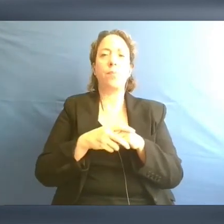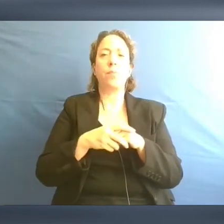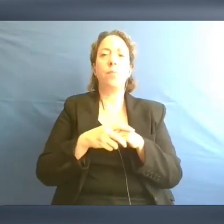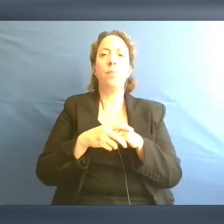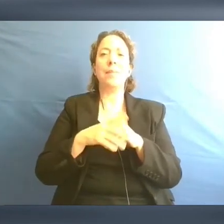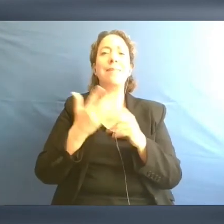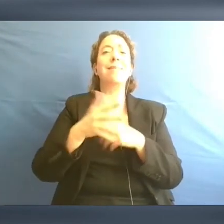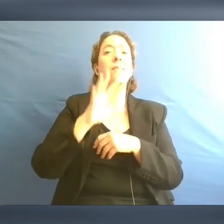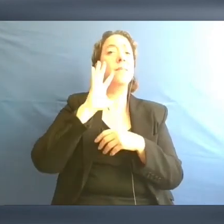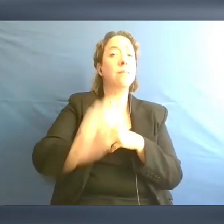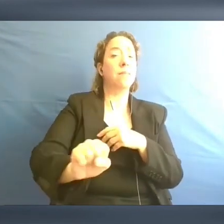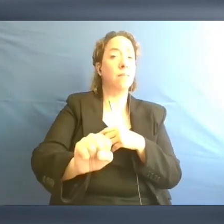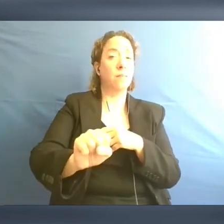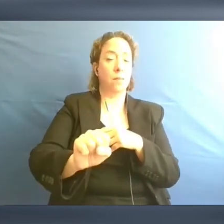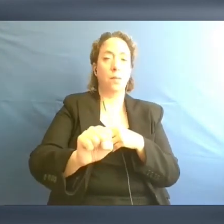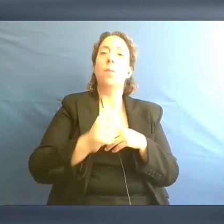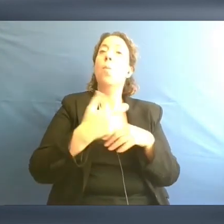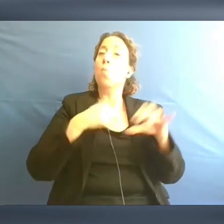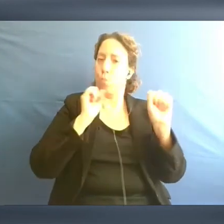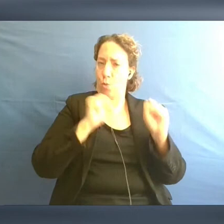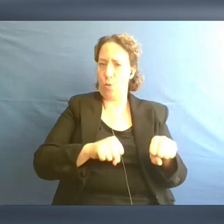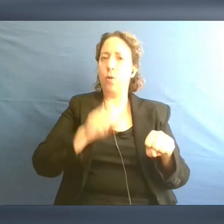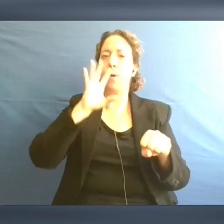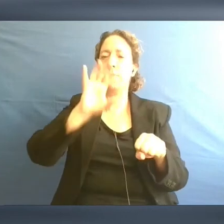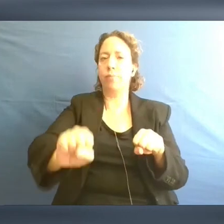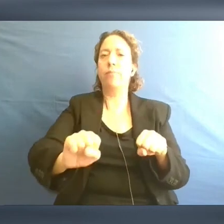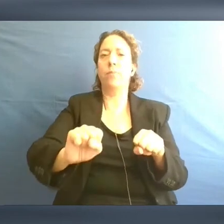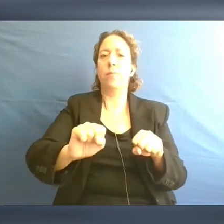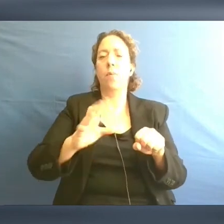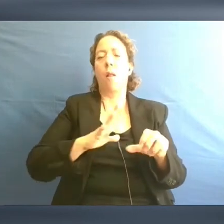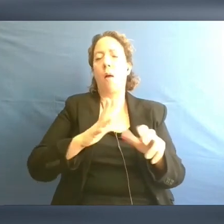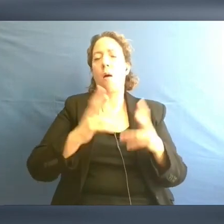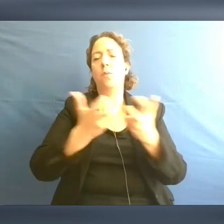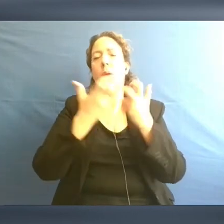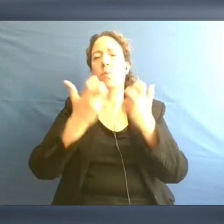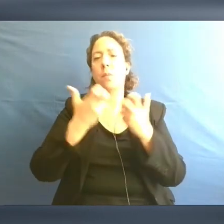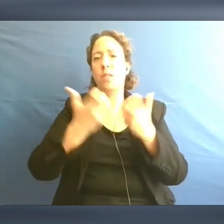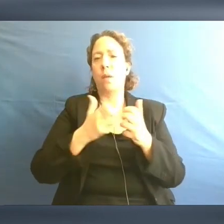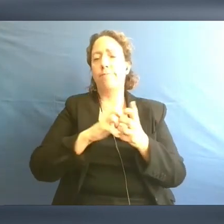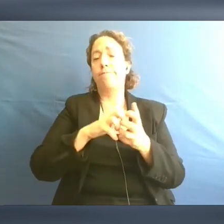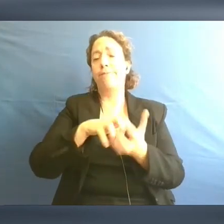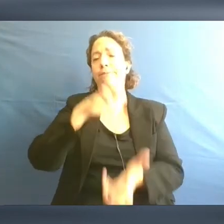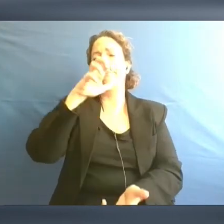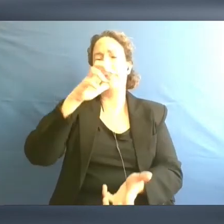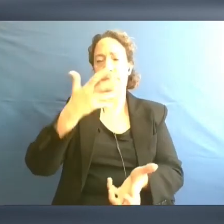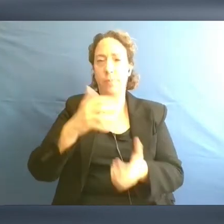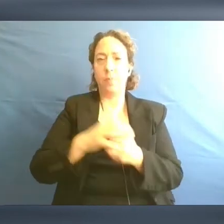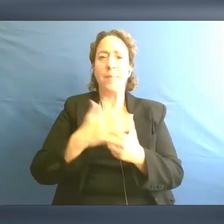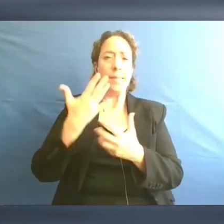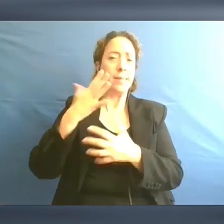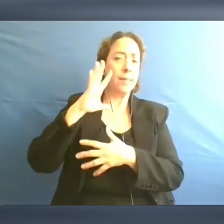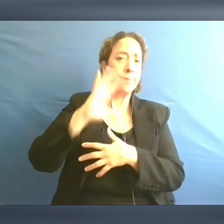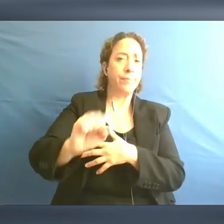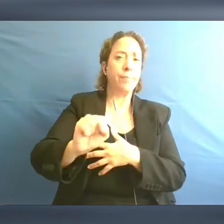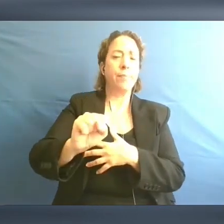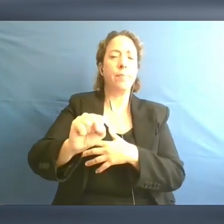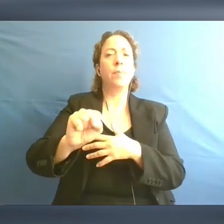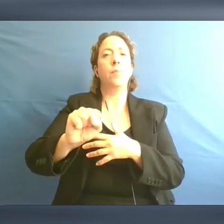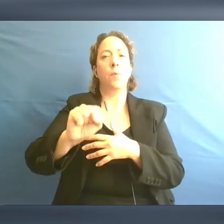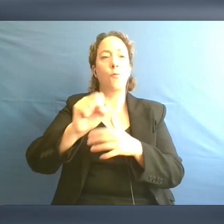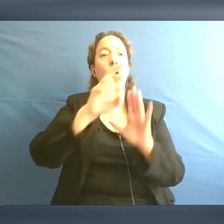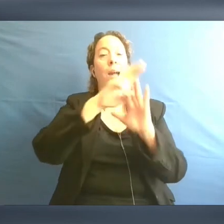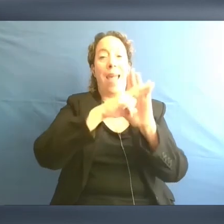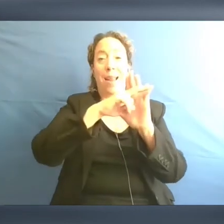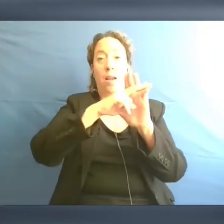et on peut les détecter parce qu'on a beaucoup d'exemples qui sont présents, et quand on les détecte, on va les documenter dans la règle. Donc on va